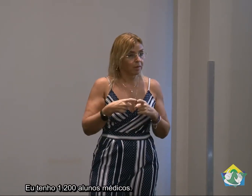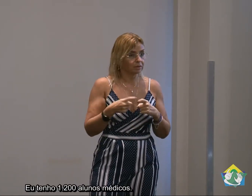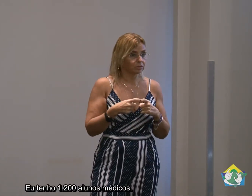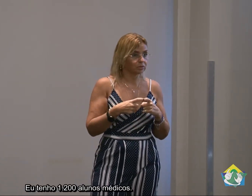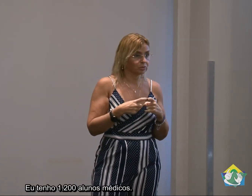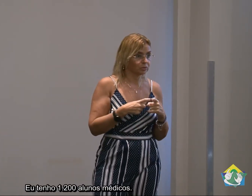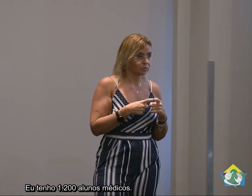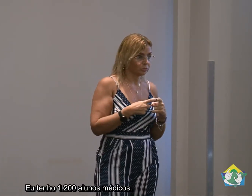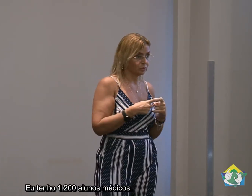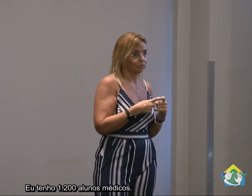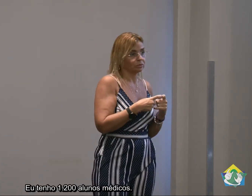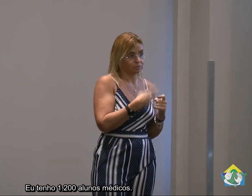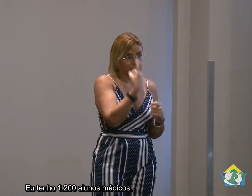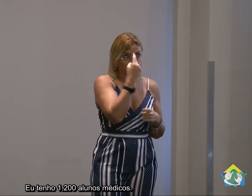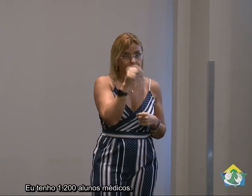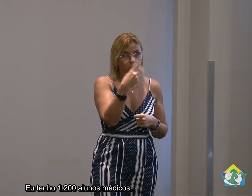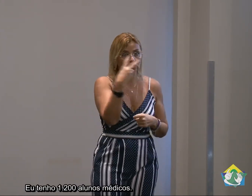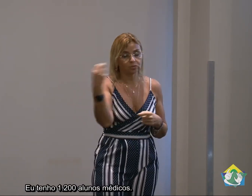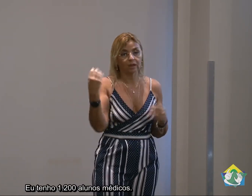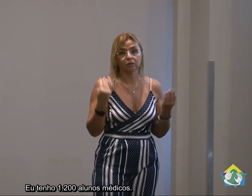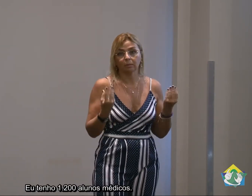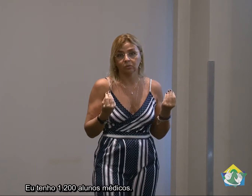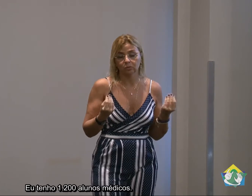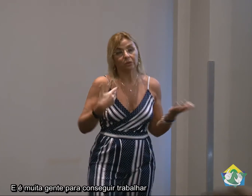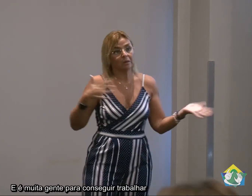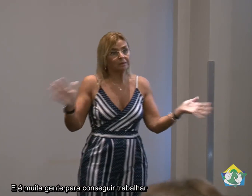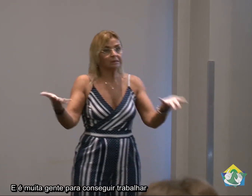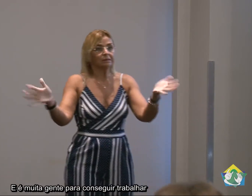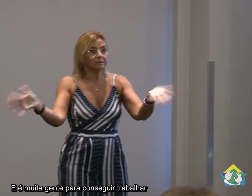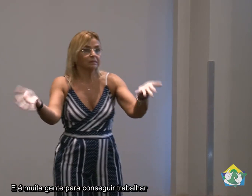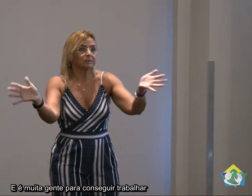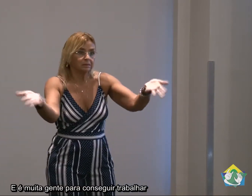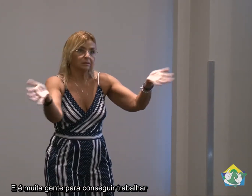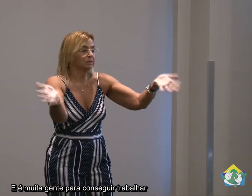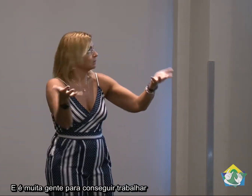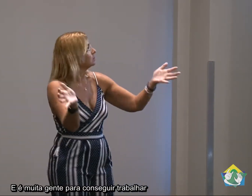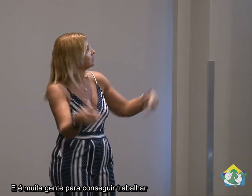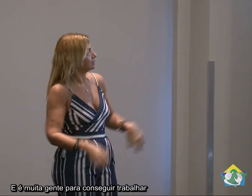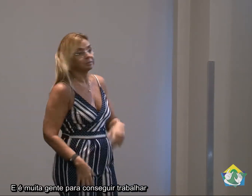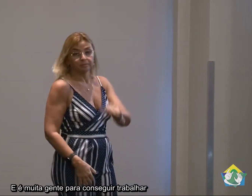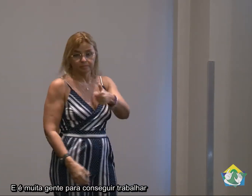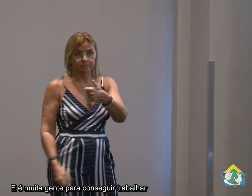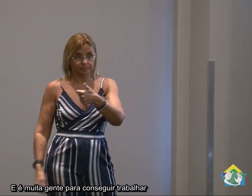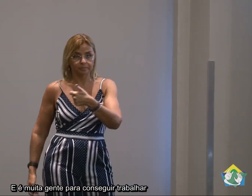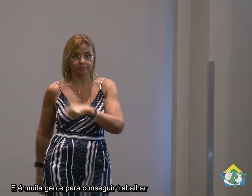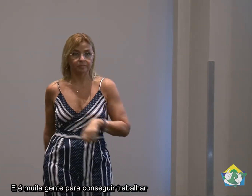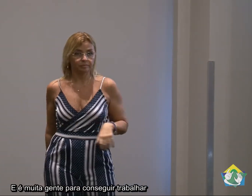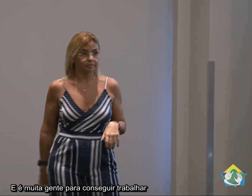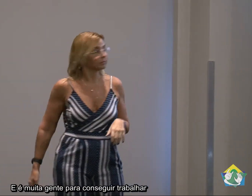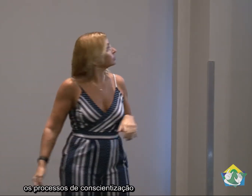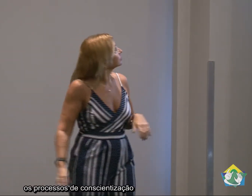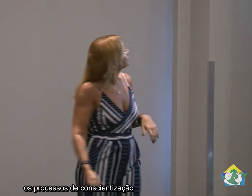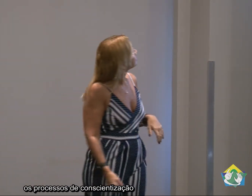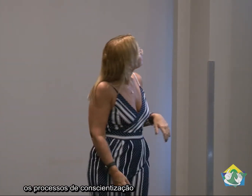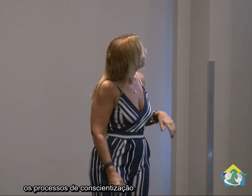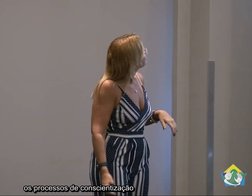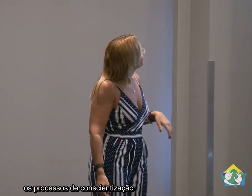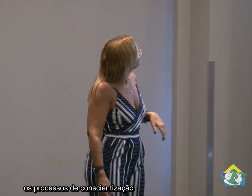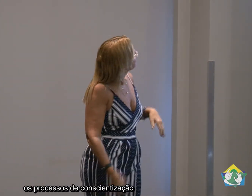tenho 1.200 alunos médicos, e é muita gente, para a gente conseguir trabalhar os processos de